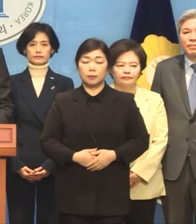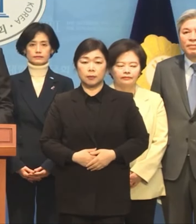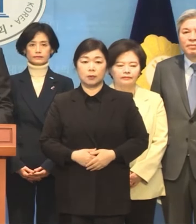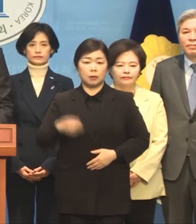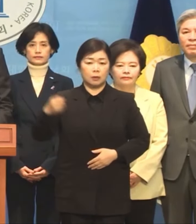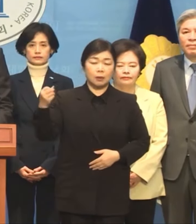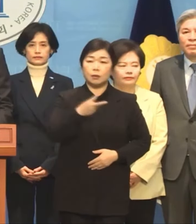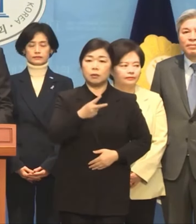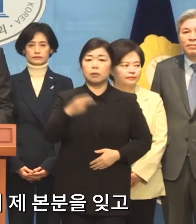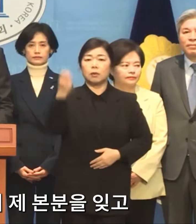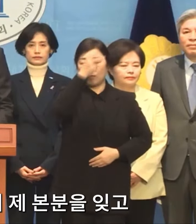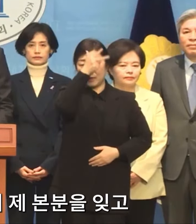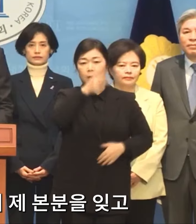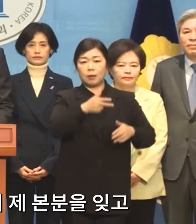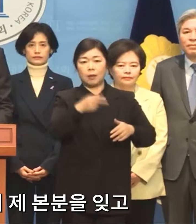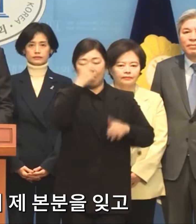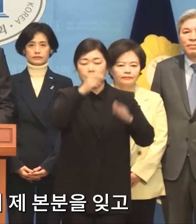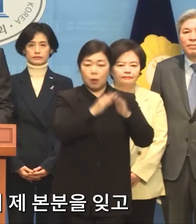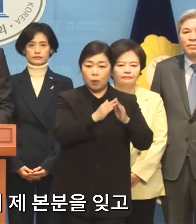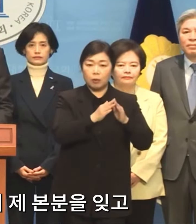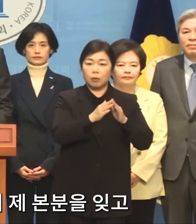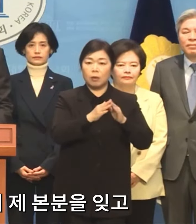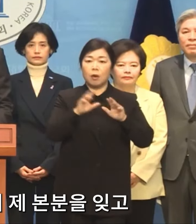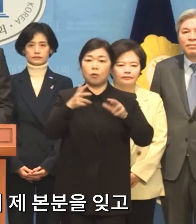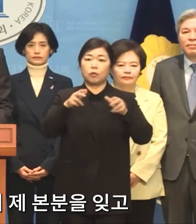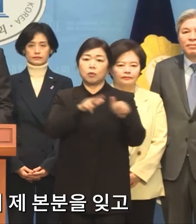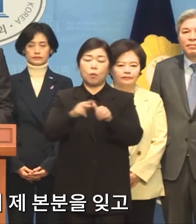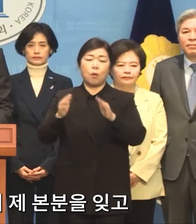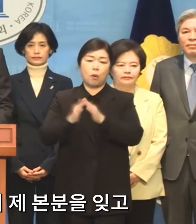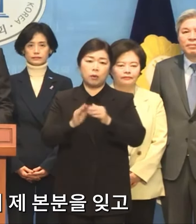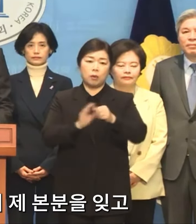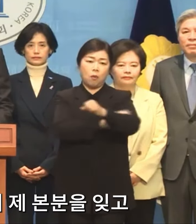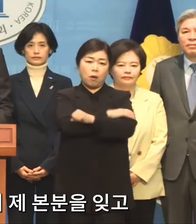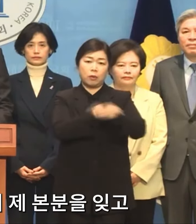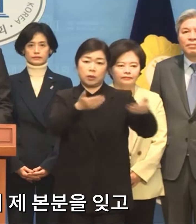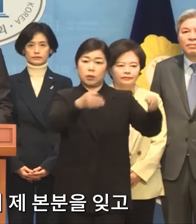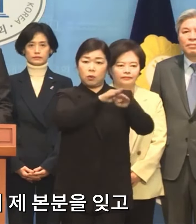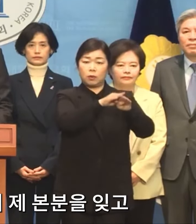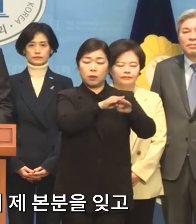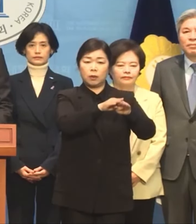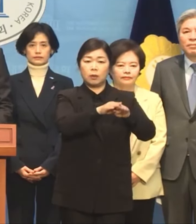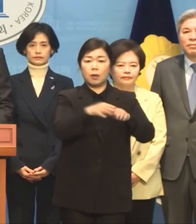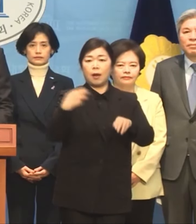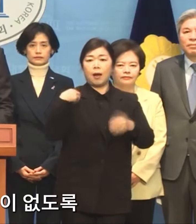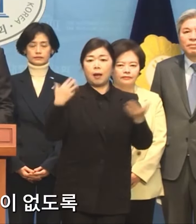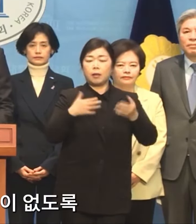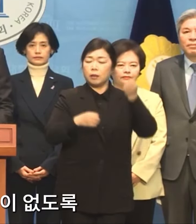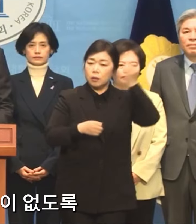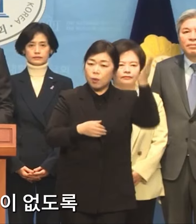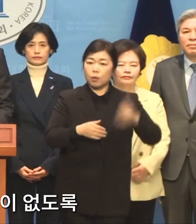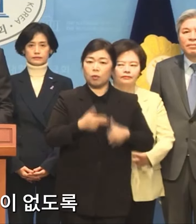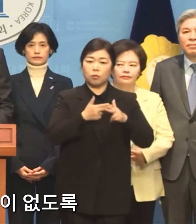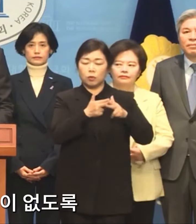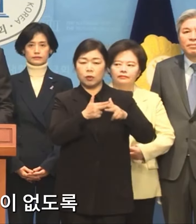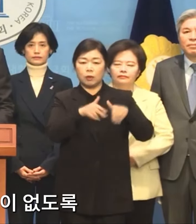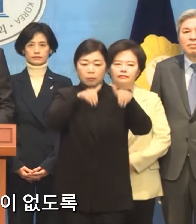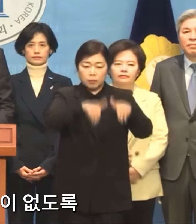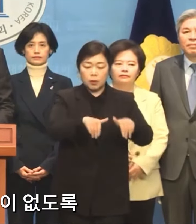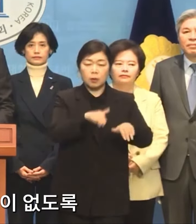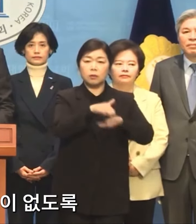합니다 감사원 국정원 등 권력기관이 본분을 입고 독재의 도구처럼